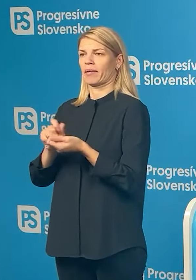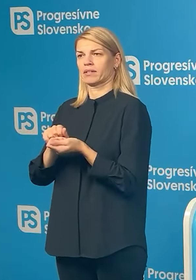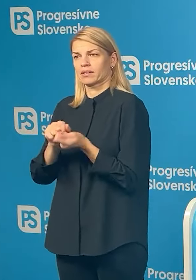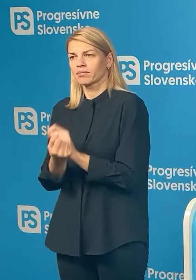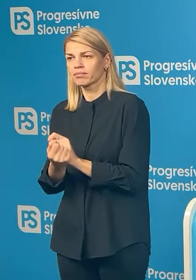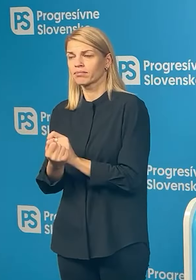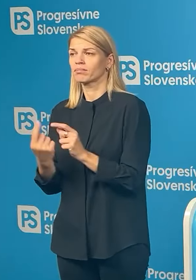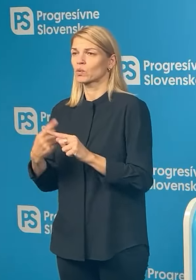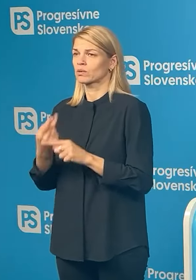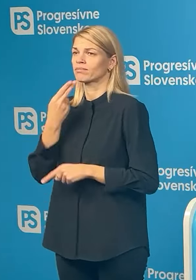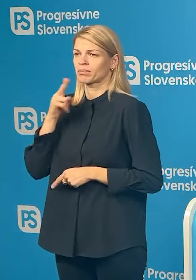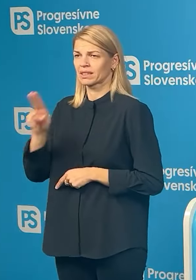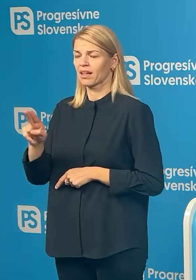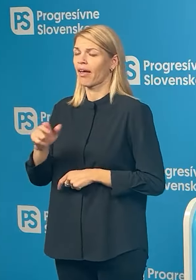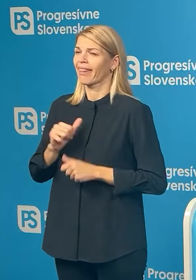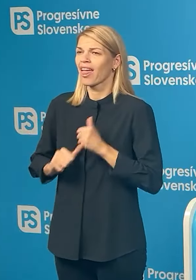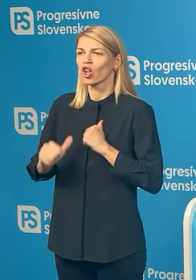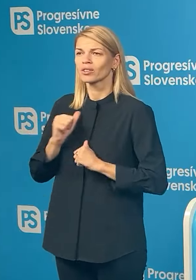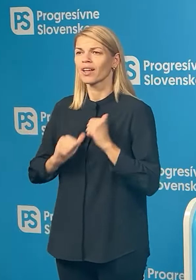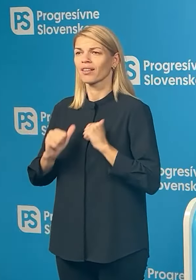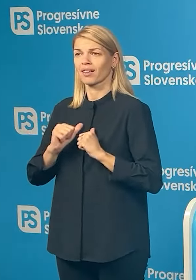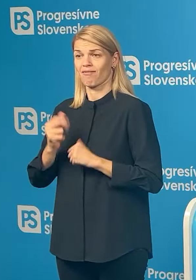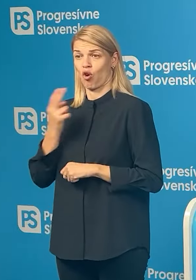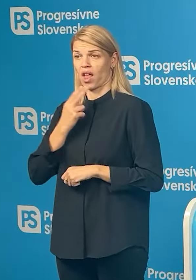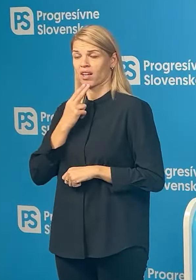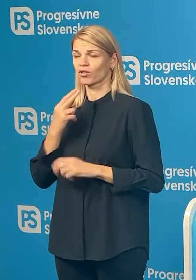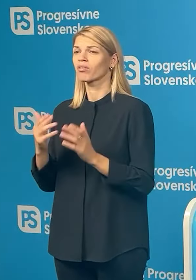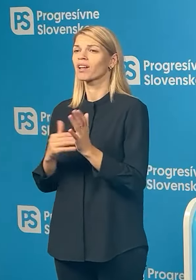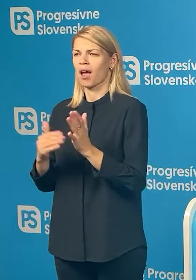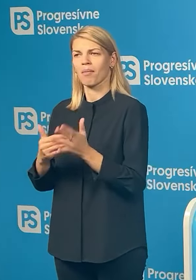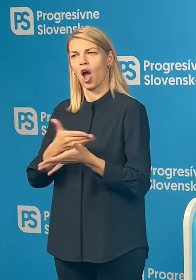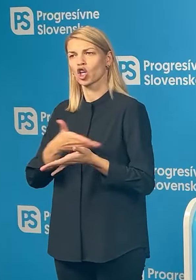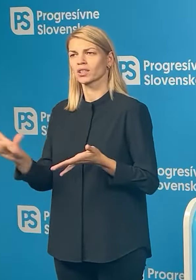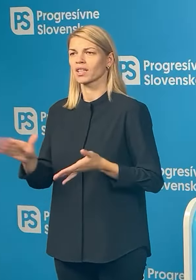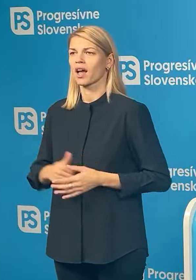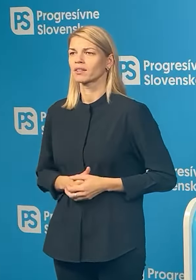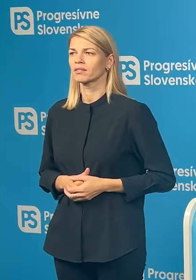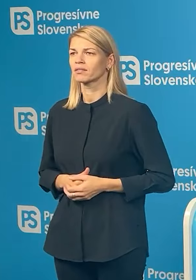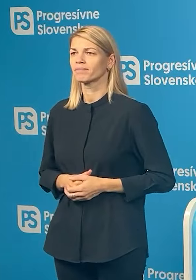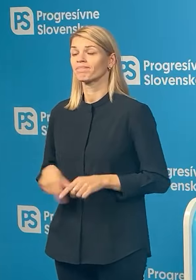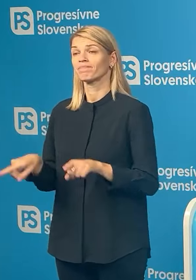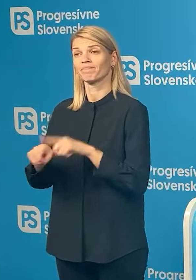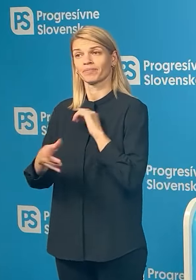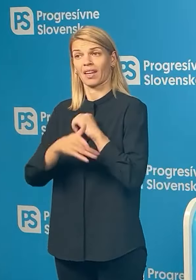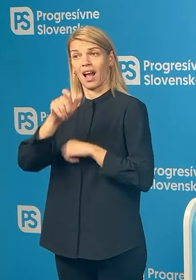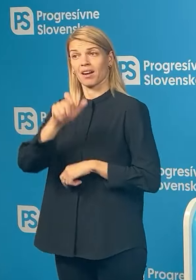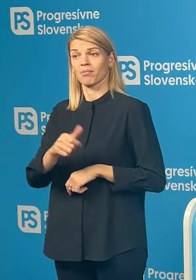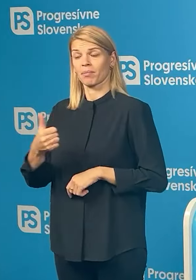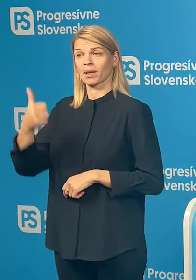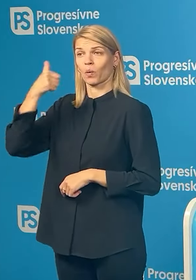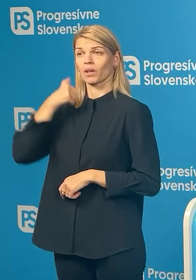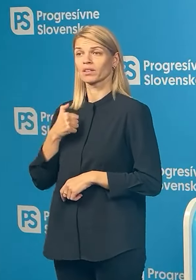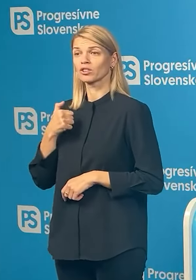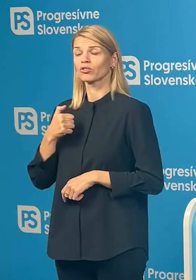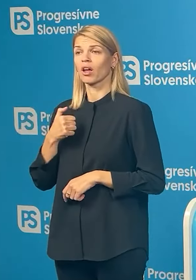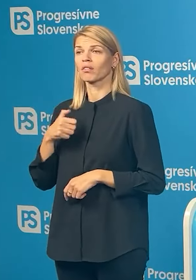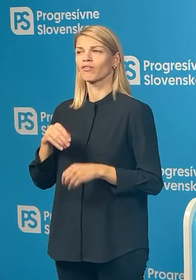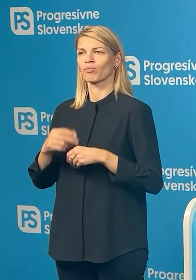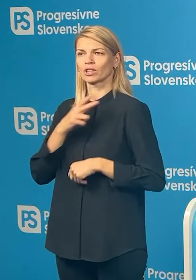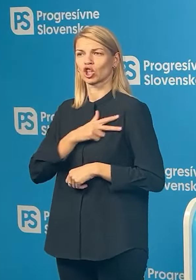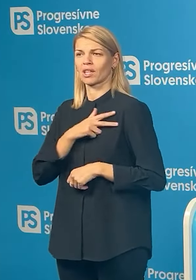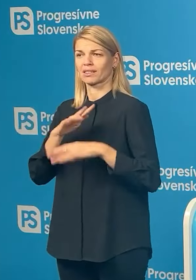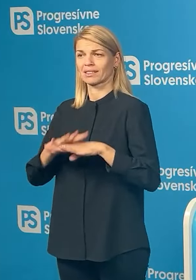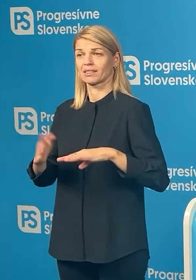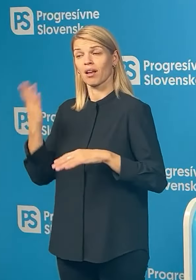nútený aj priznať, že nedostatky vo vodárenstve je potrebné odstrániť. Taraba minulý týždeň na svojej sociálnej sieti avizoval, budem